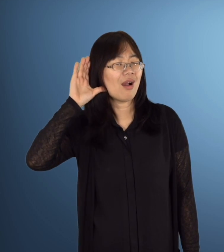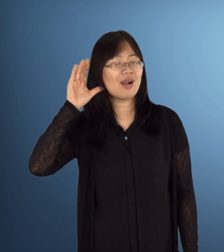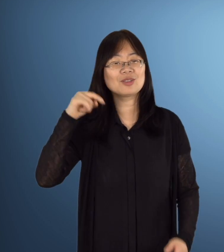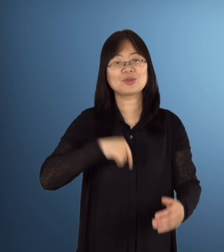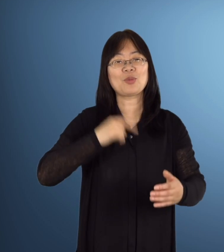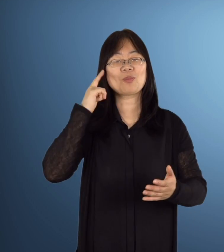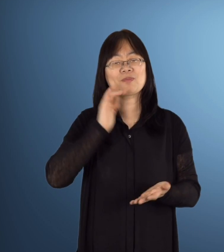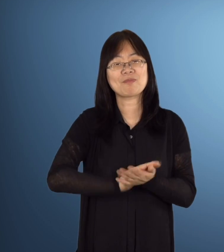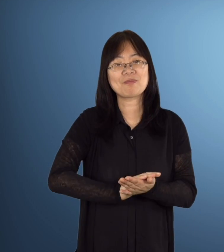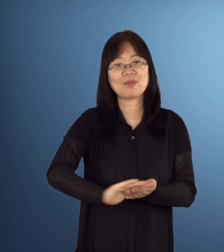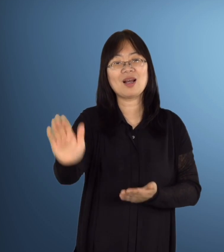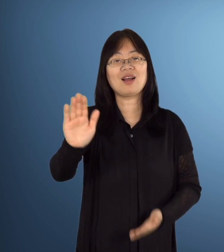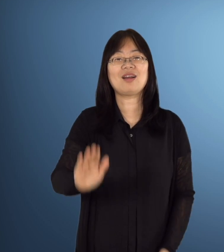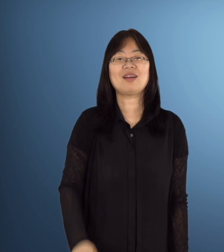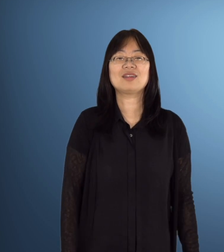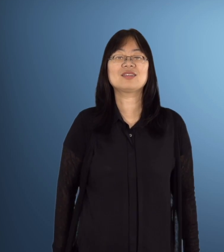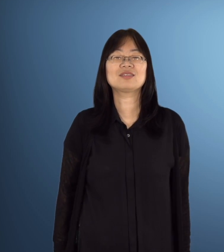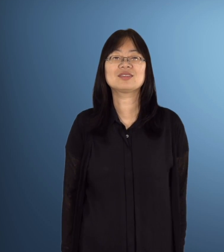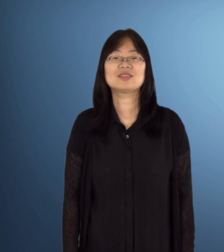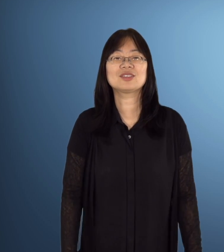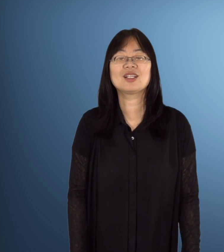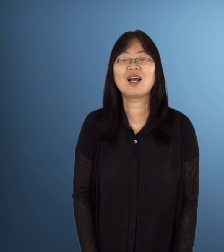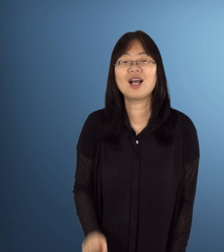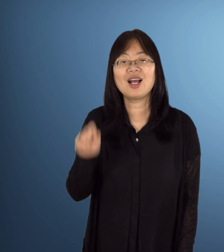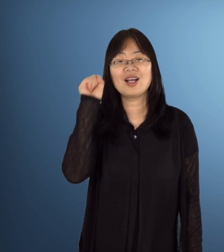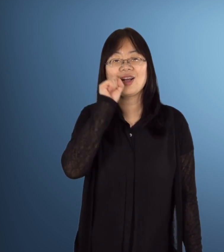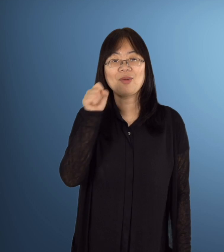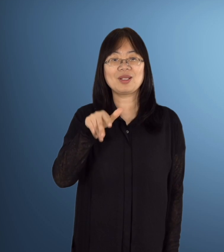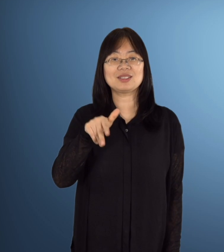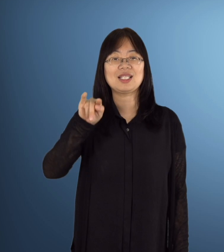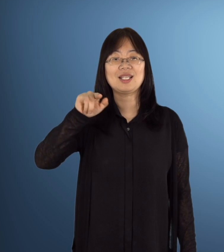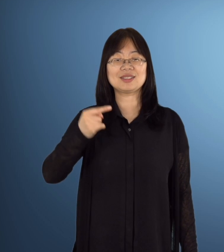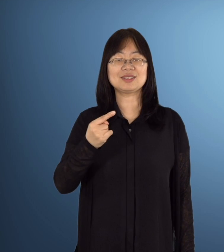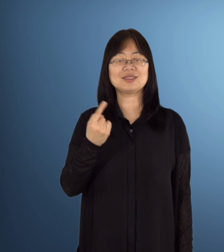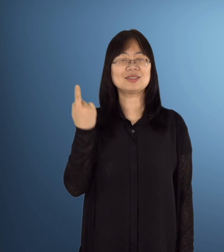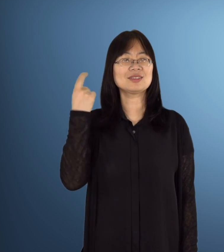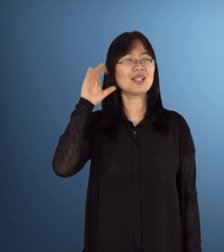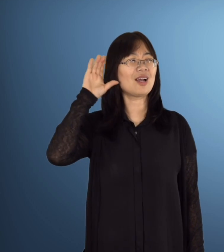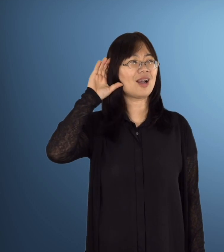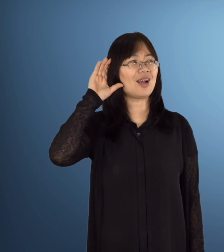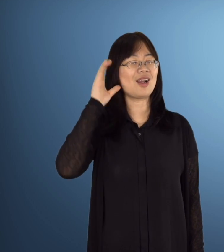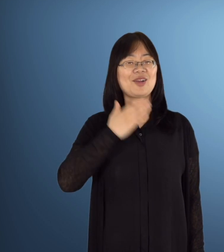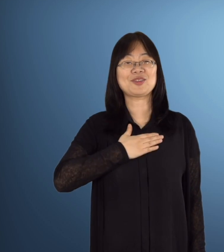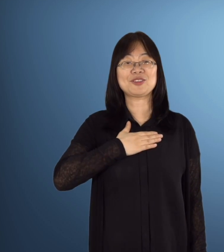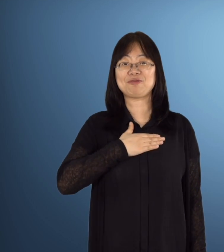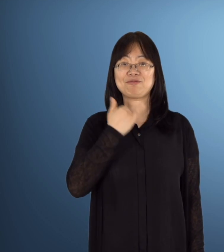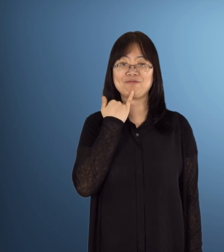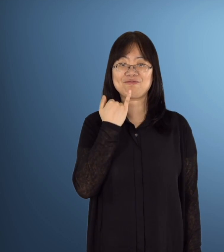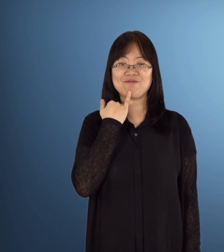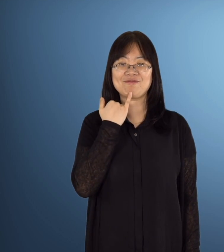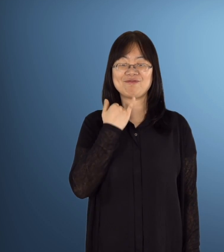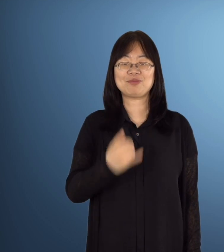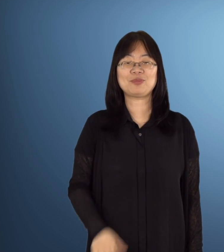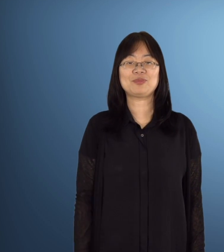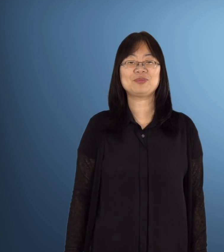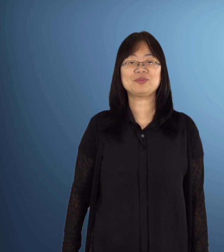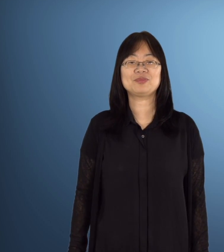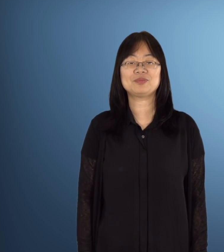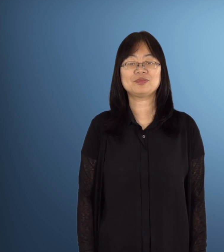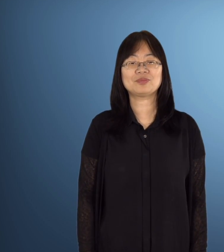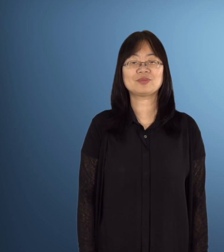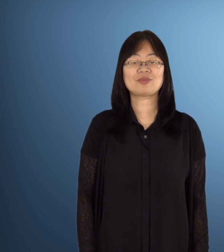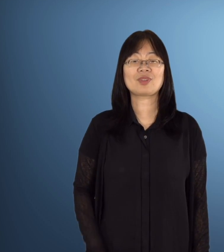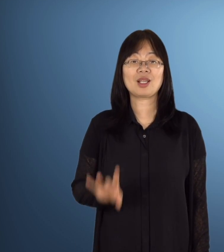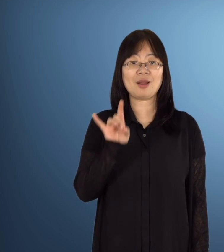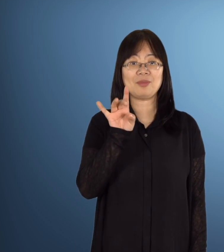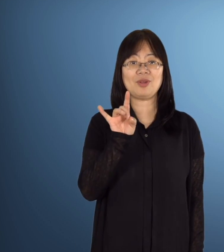뚫리죠. 또 이런 새벽에 그 재즈 듣는 것도 아주 기분이 꽤 괜찮아요. 근데